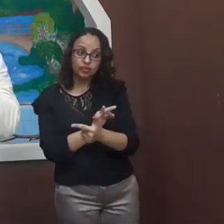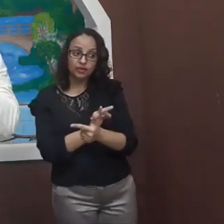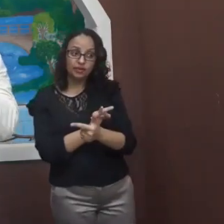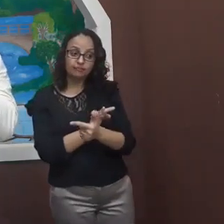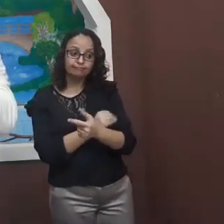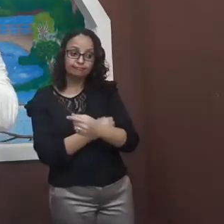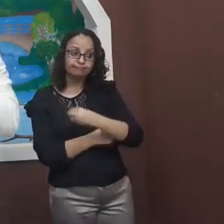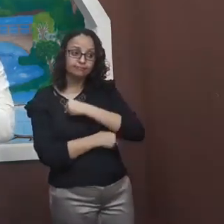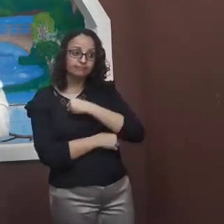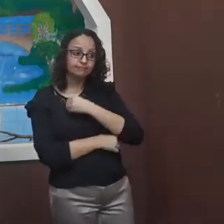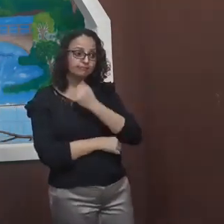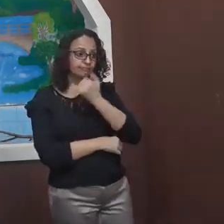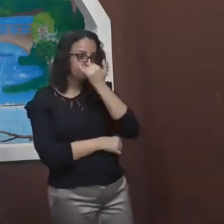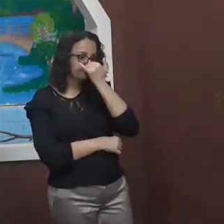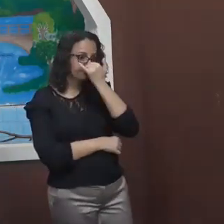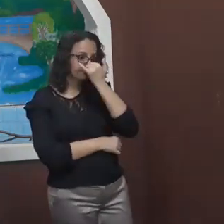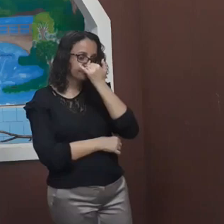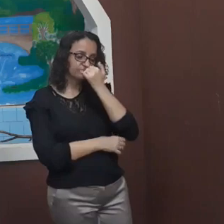cair no laço